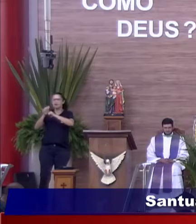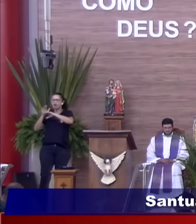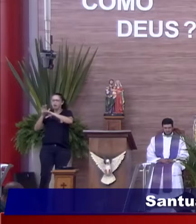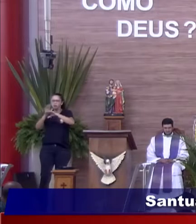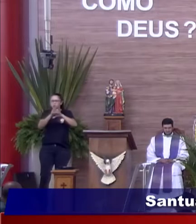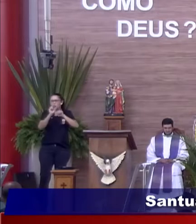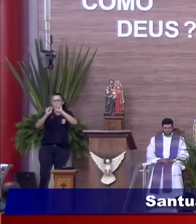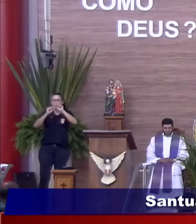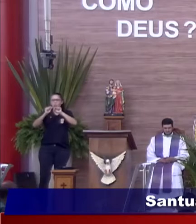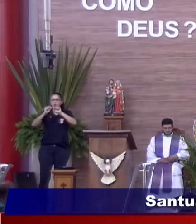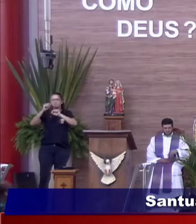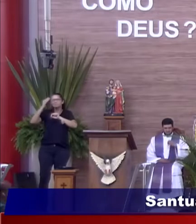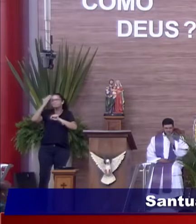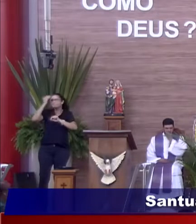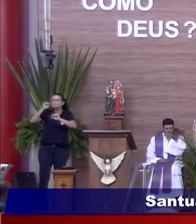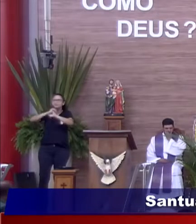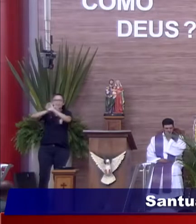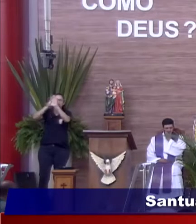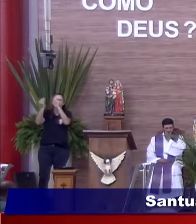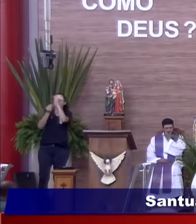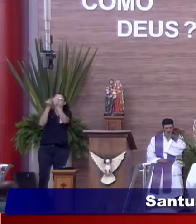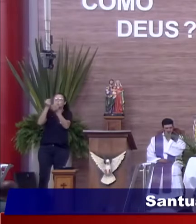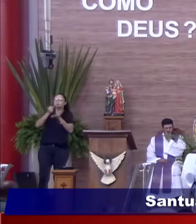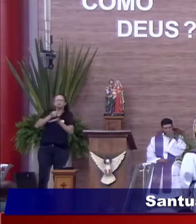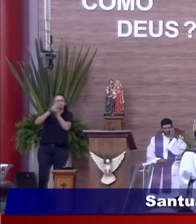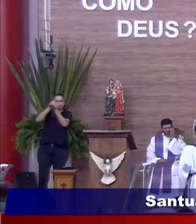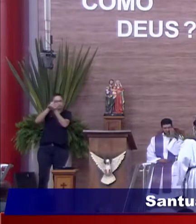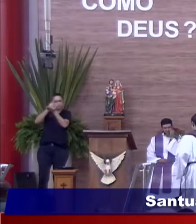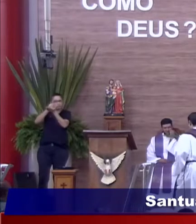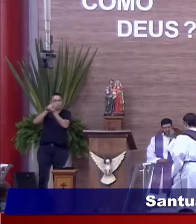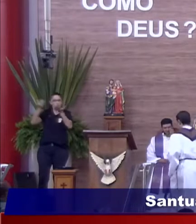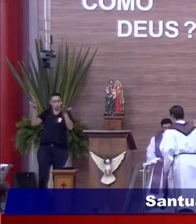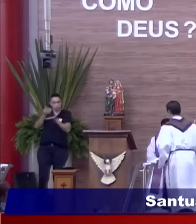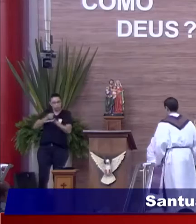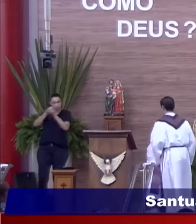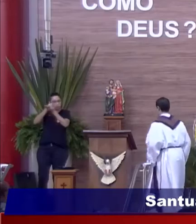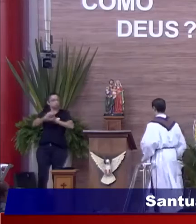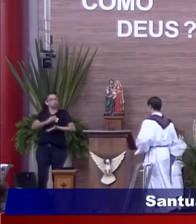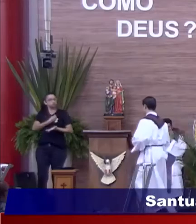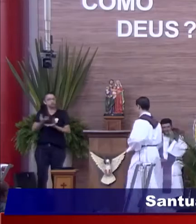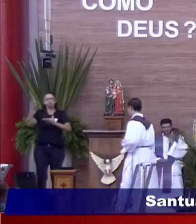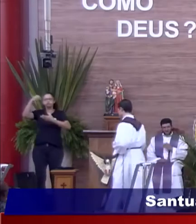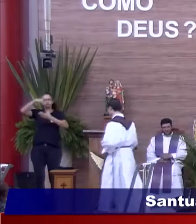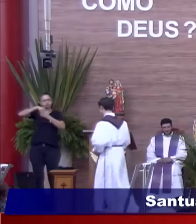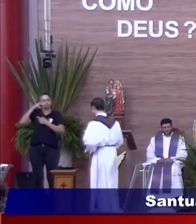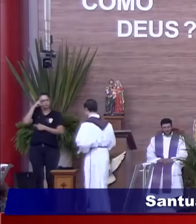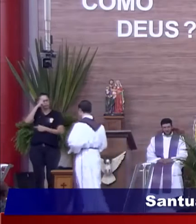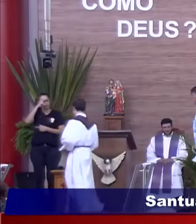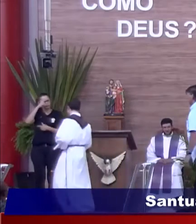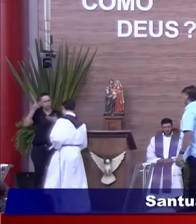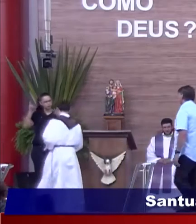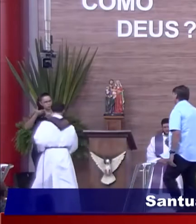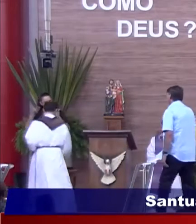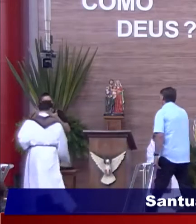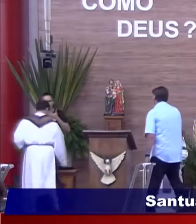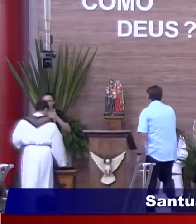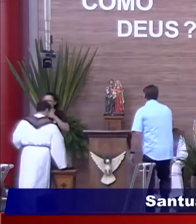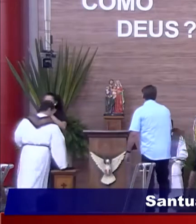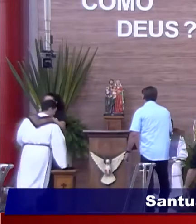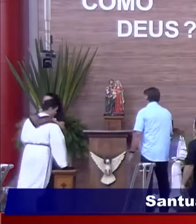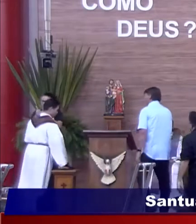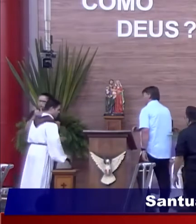se realiza no hoje da nossa história. Vamos acompanhar a leitura da profecia de